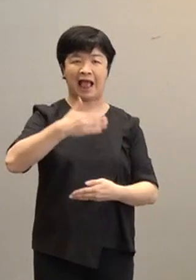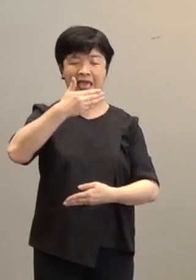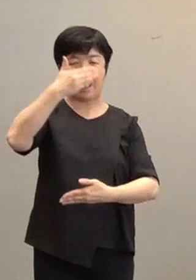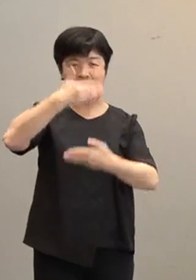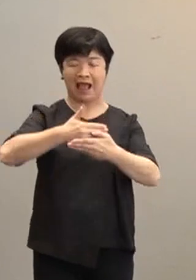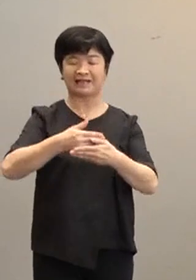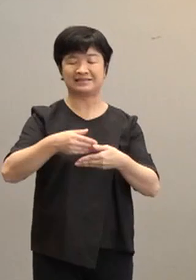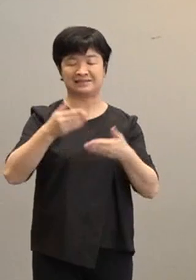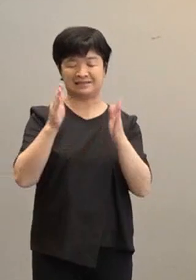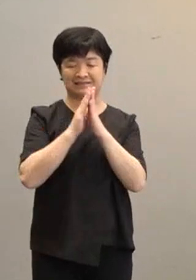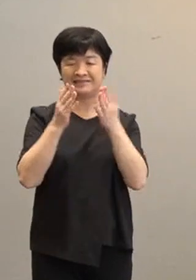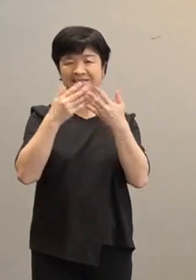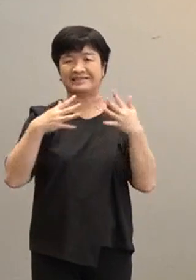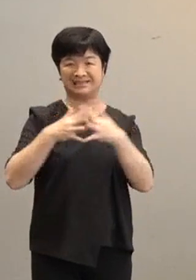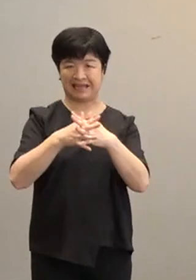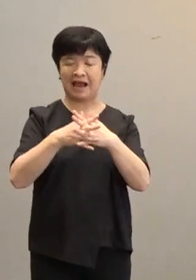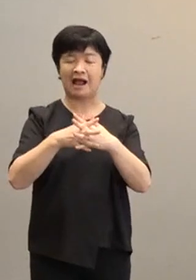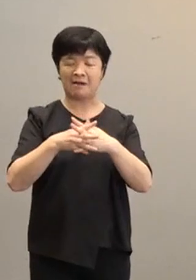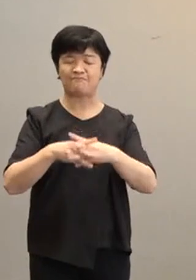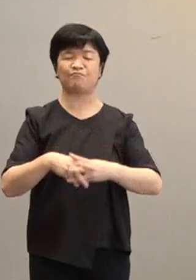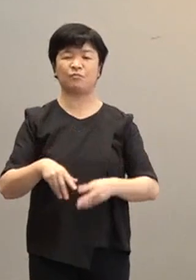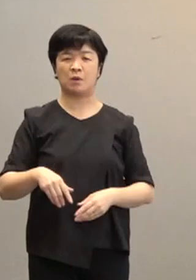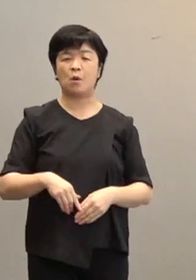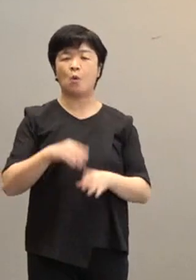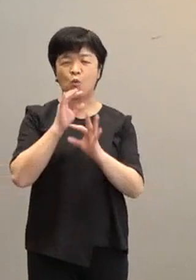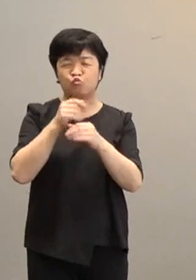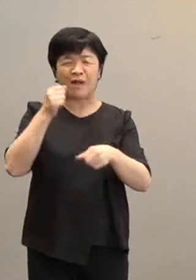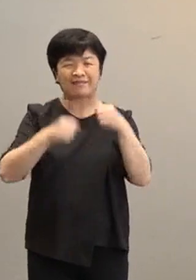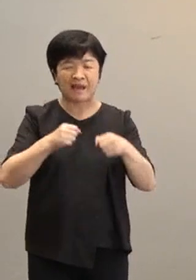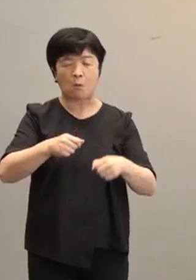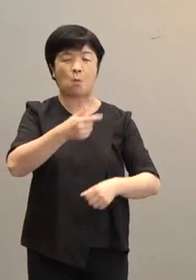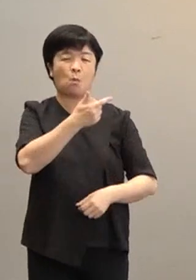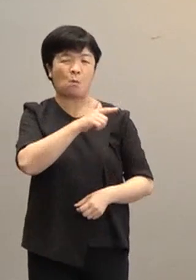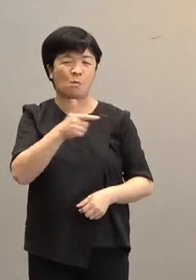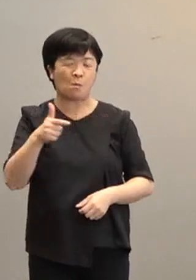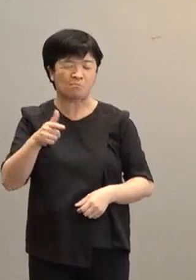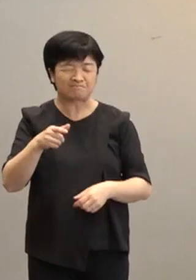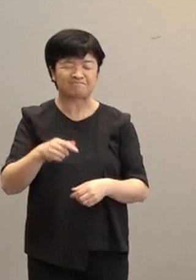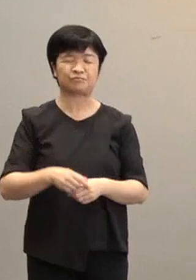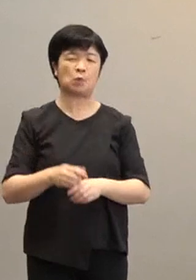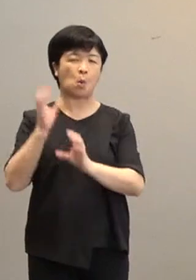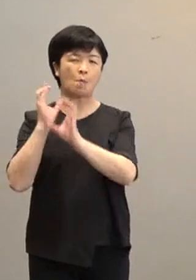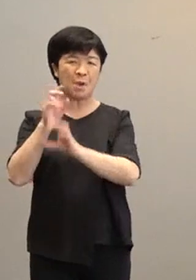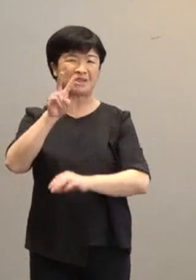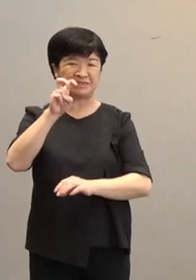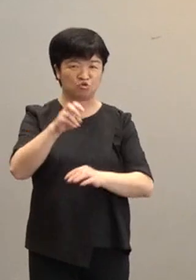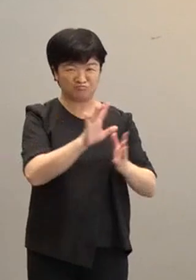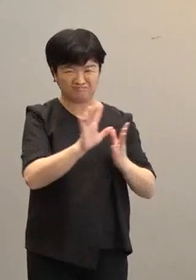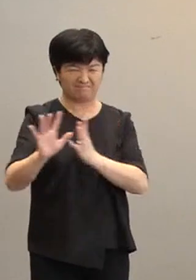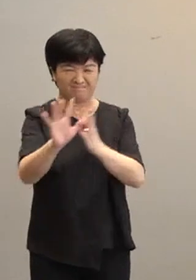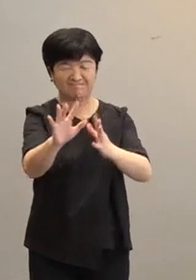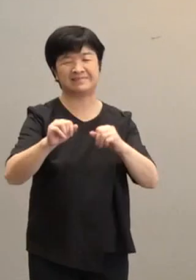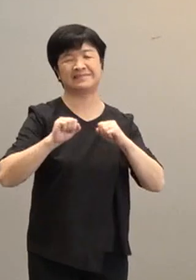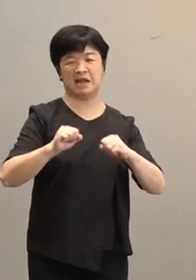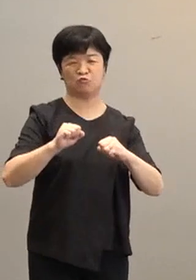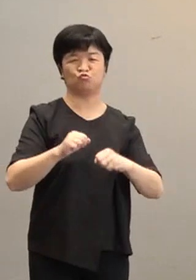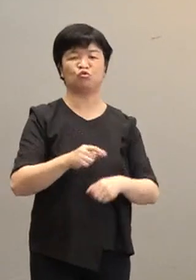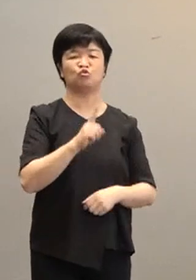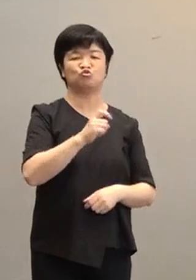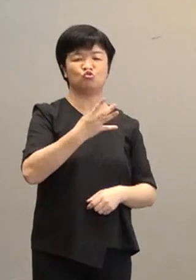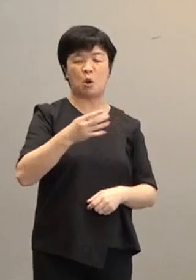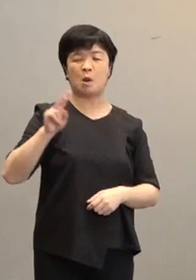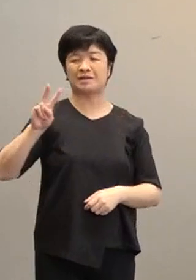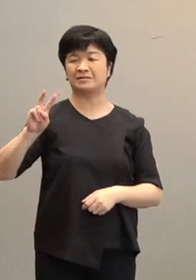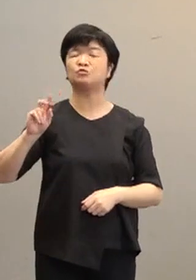です。笛と太鼓の林に合わせて20キロほどの神輿が町を練り歩きます。8月14日と15日には木